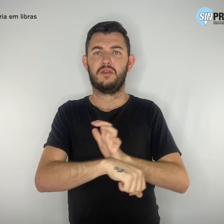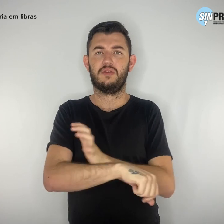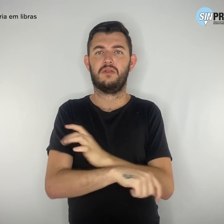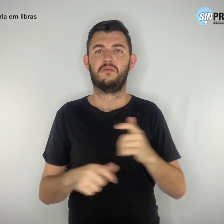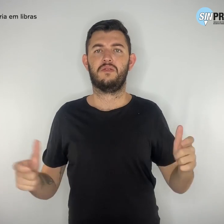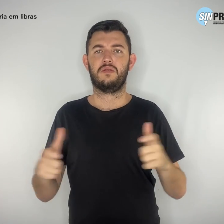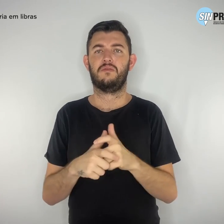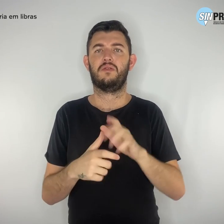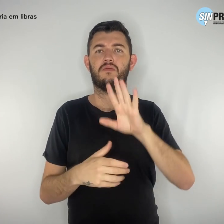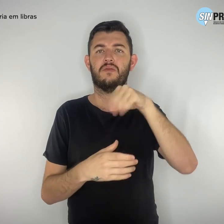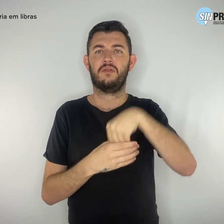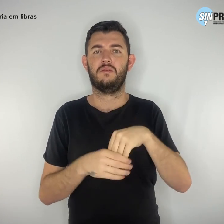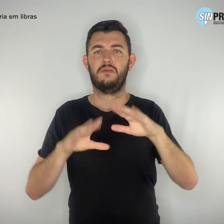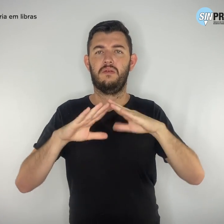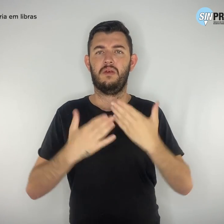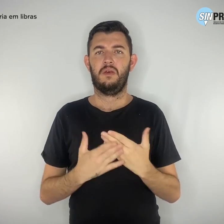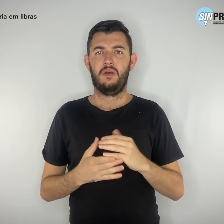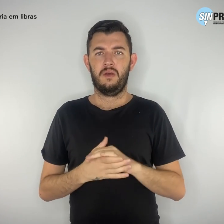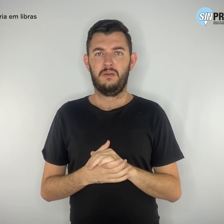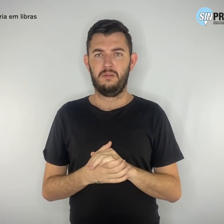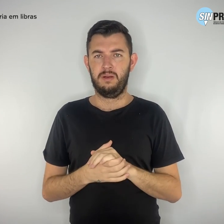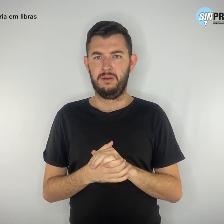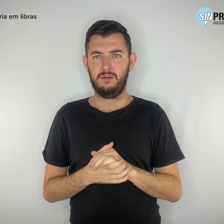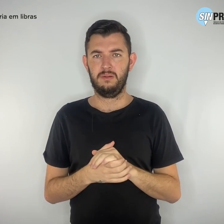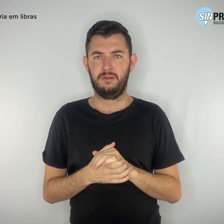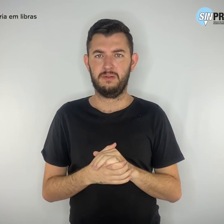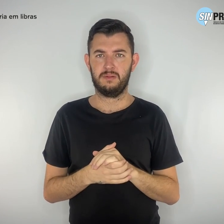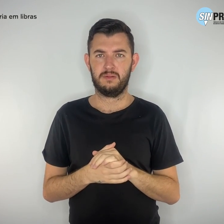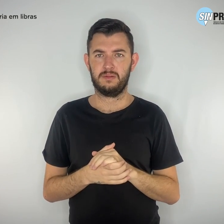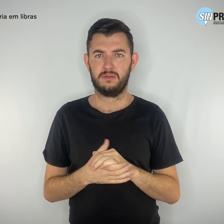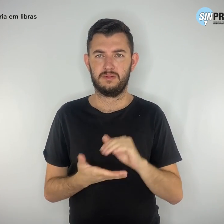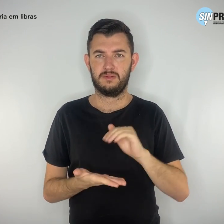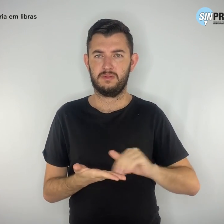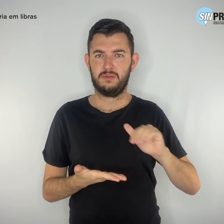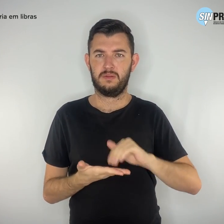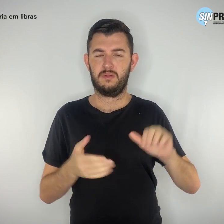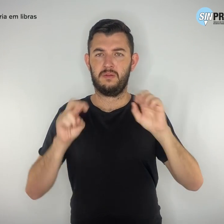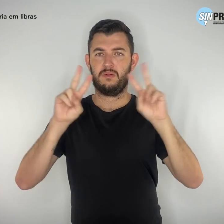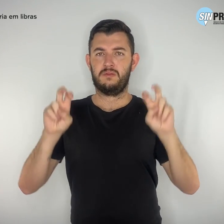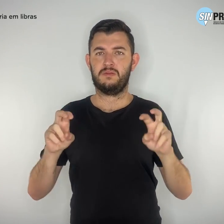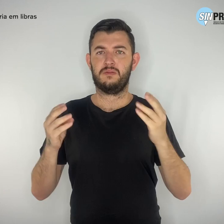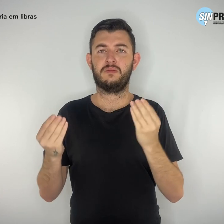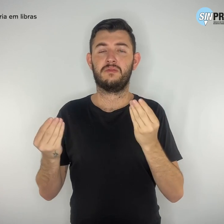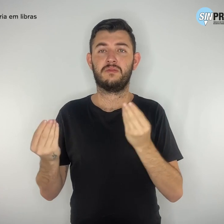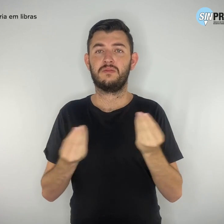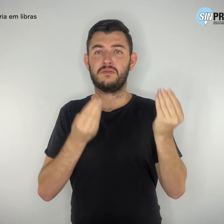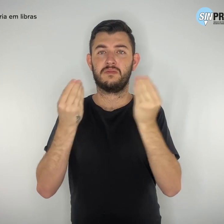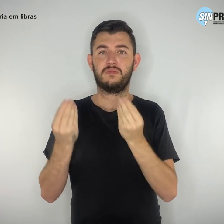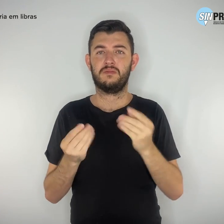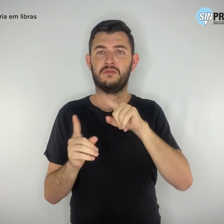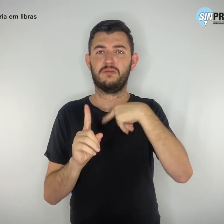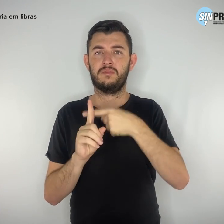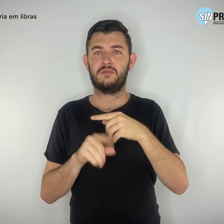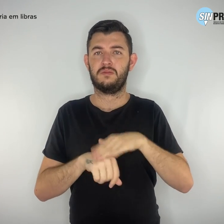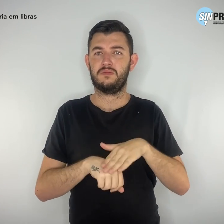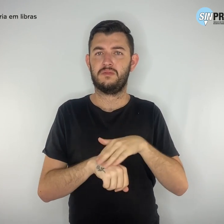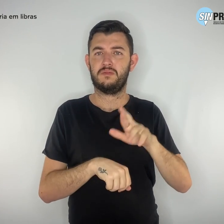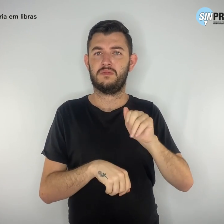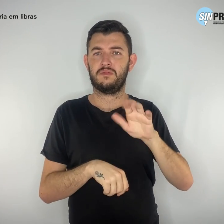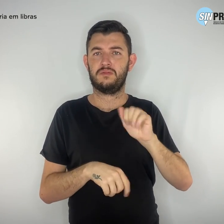escolar. A Secretaria de Raça e Sexualidade sempre publicou cartilhas e outros